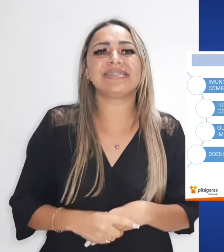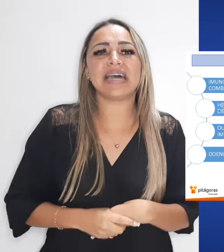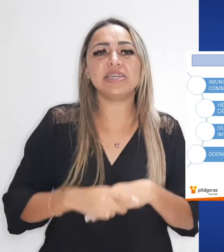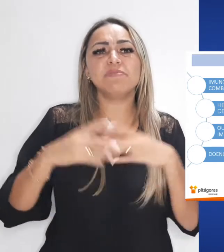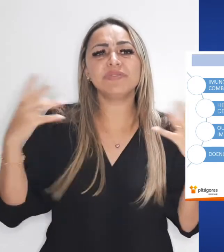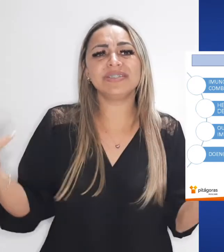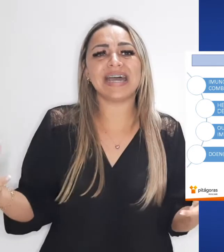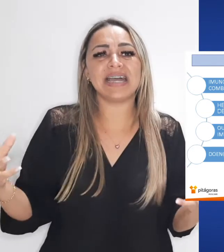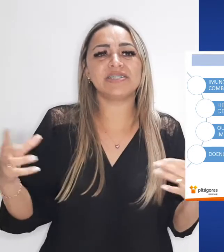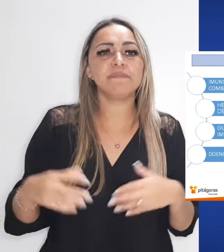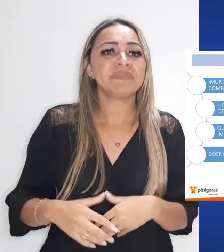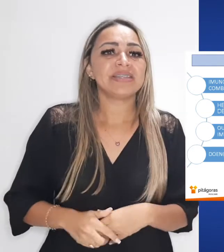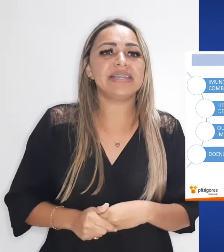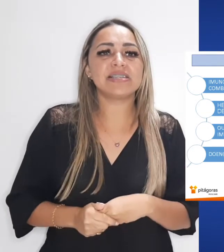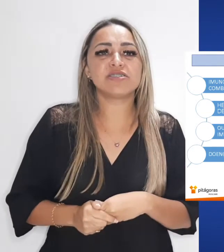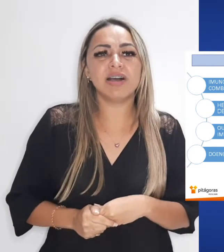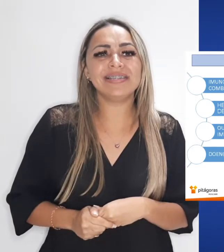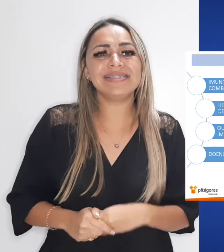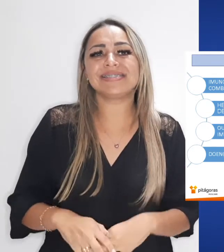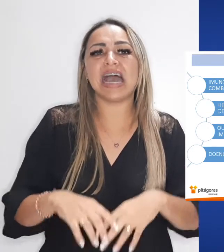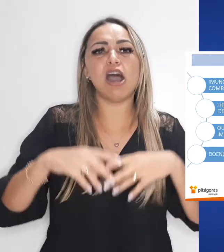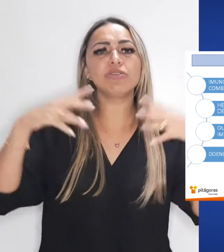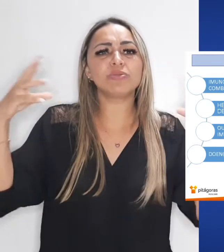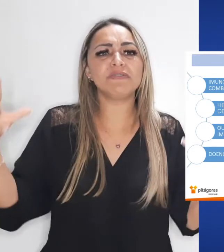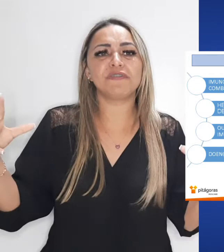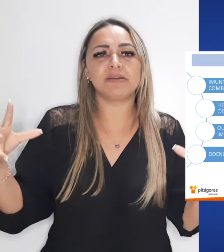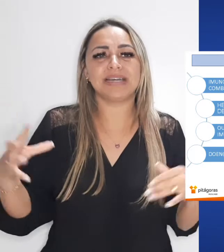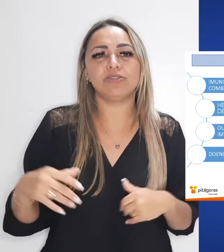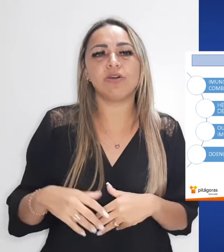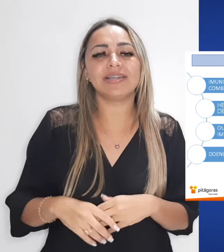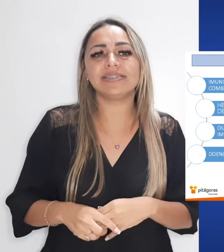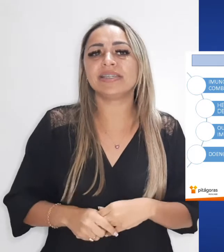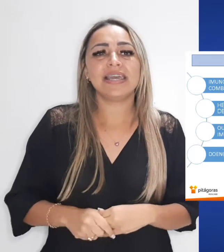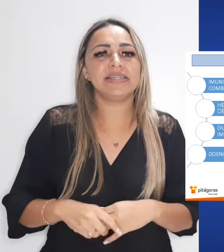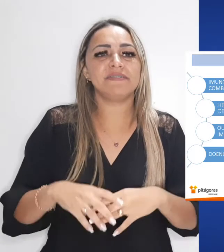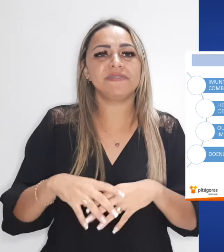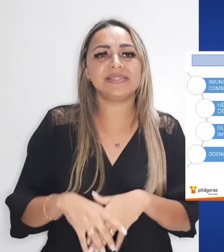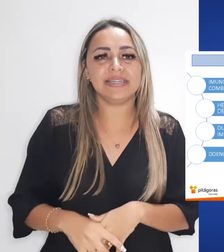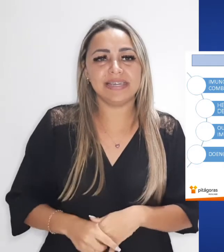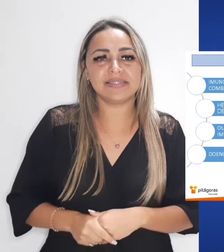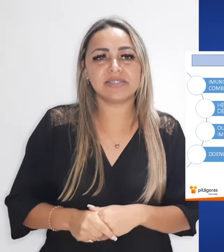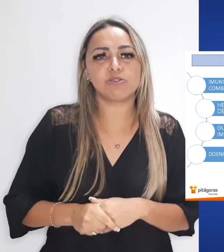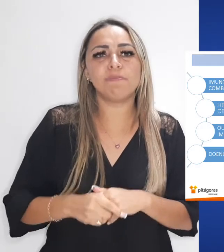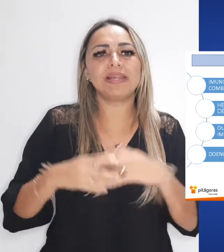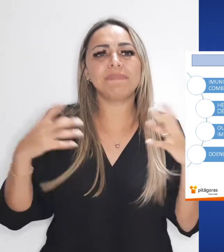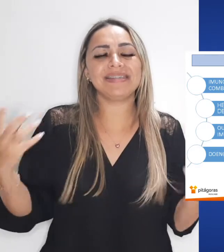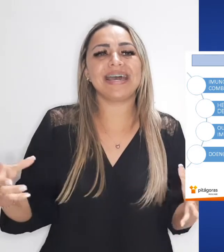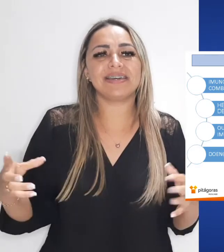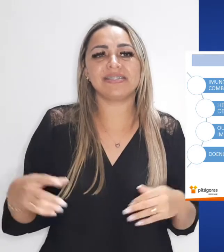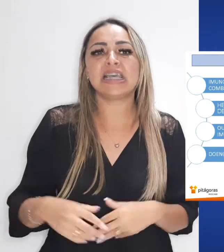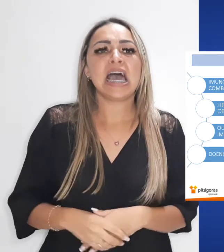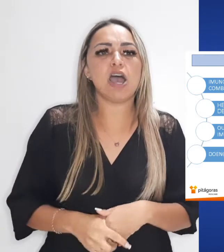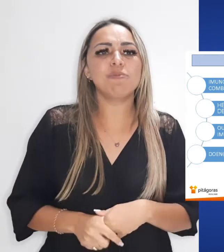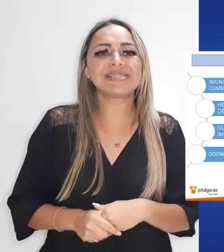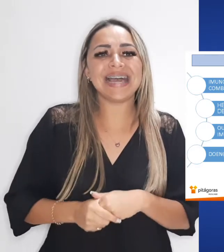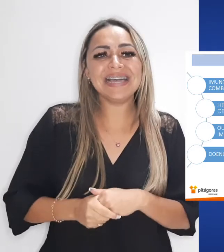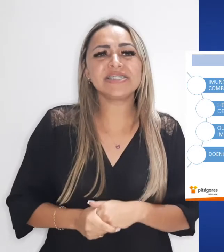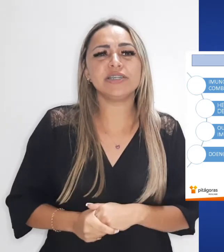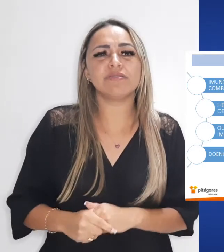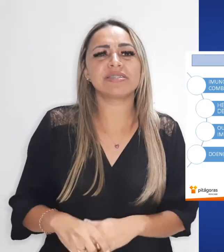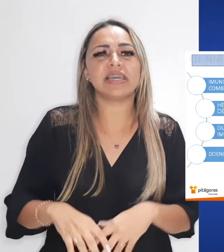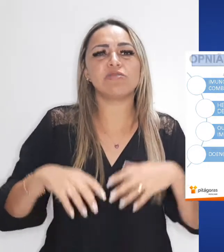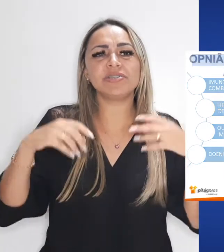inatos da imunidade, desordens autoinflamatórias e deficiências complementares. Ao